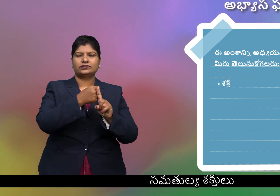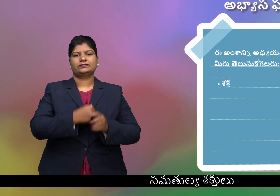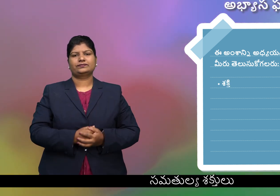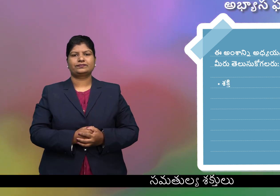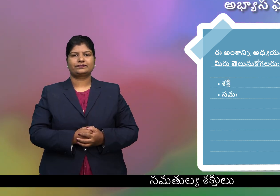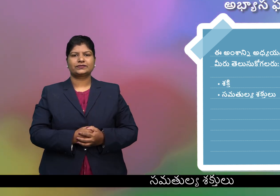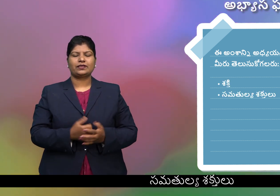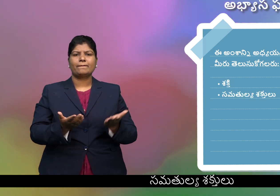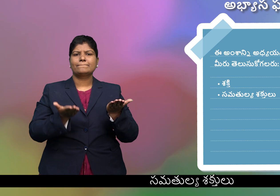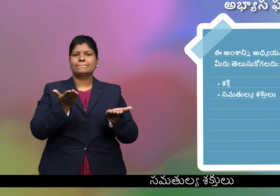సమతుల్య శక్తులు,